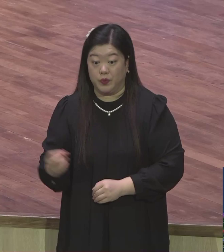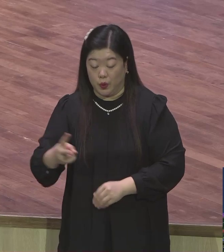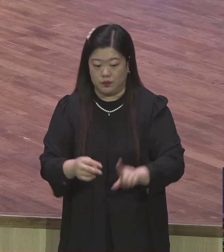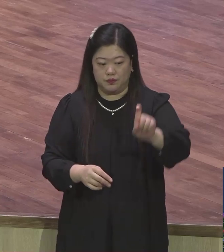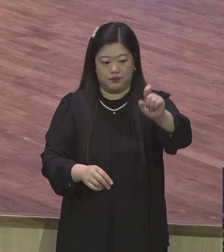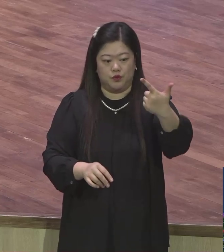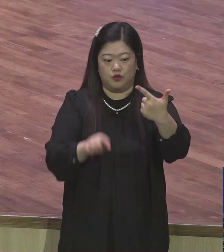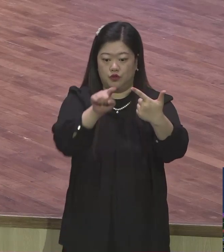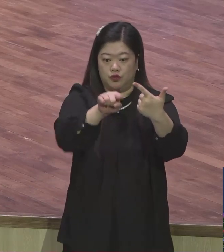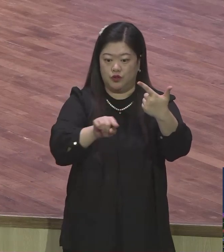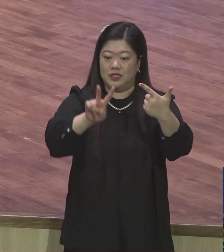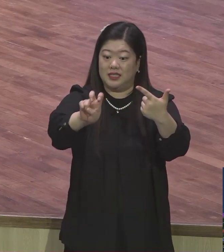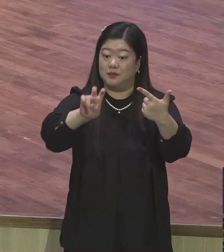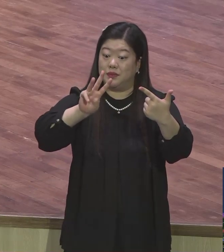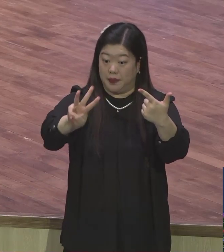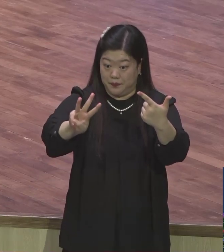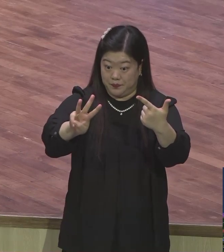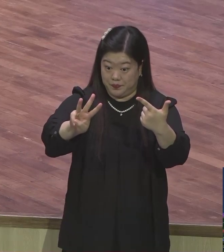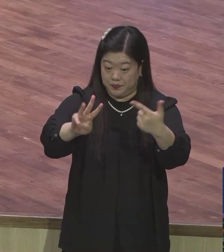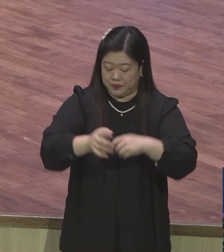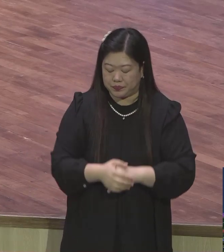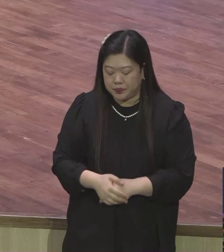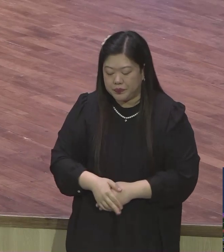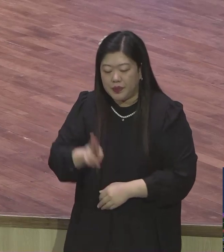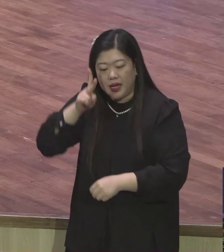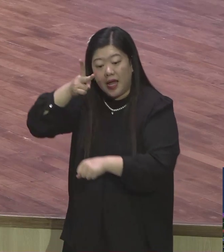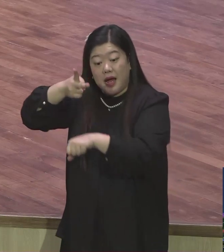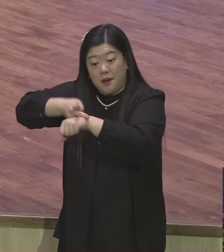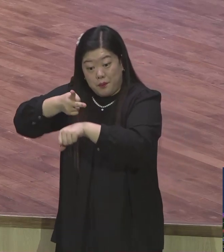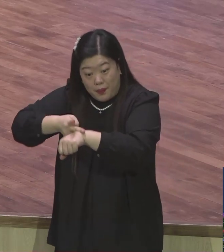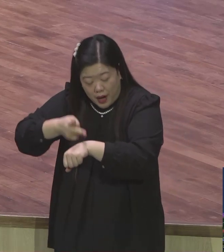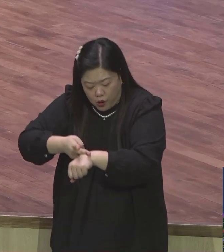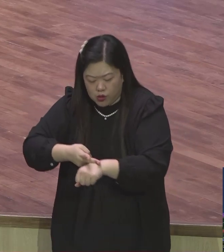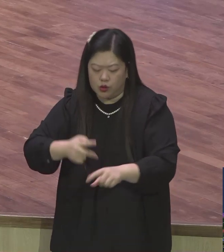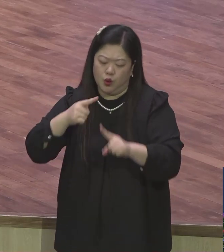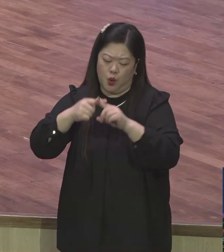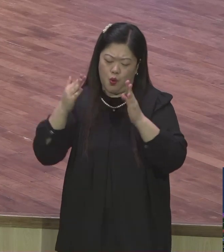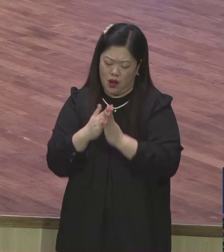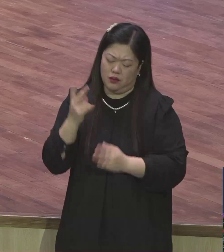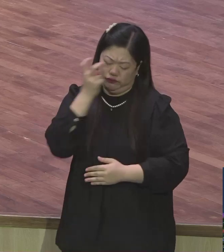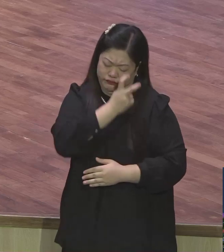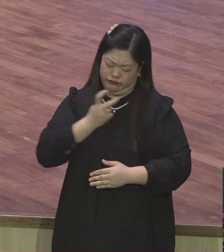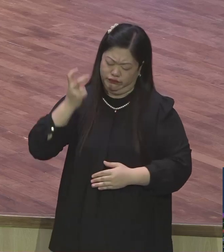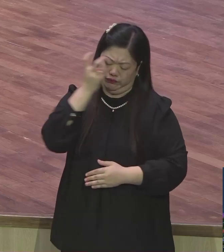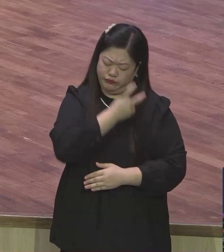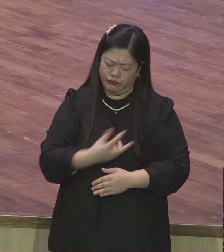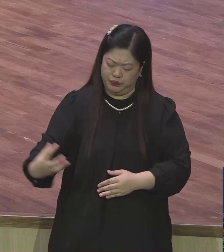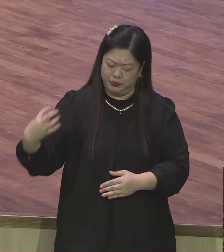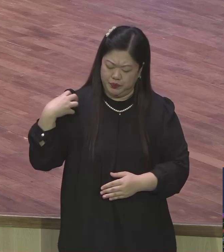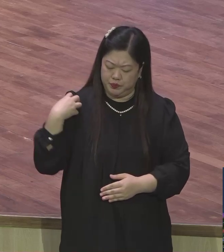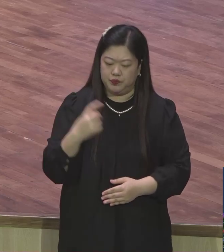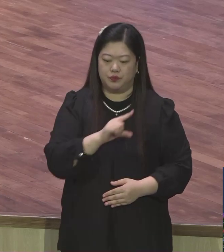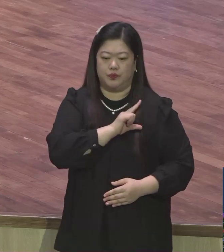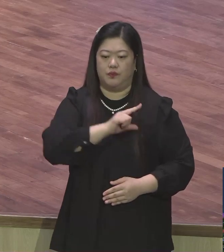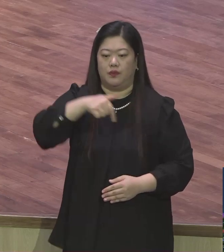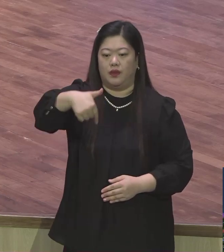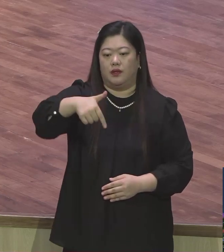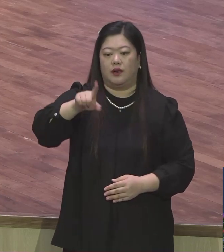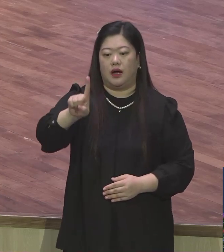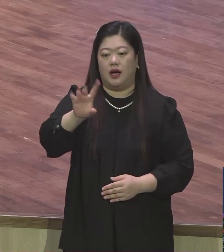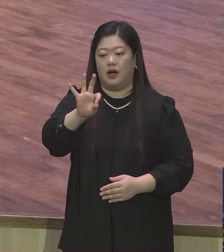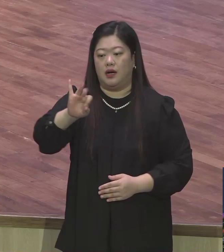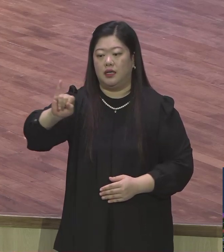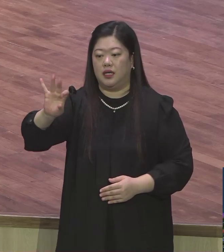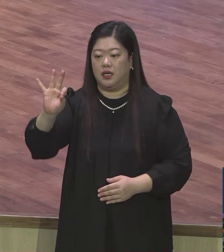나옵니다. 전도자 바울과 온 교회를 돌보아 주었던 가이오라는 장로, 가이오 장로.